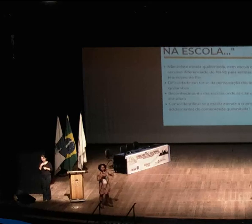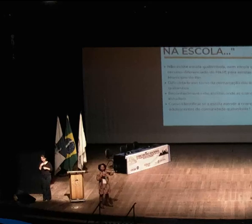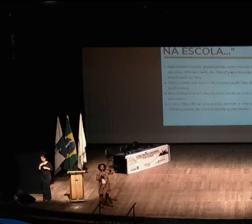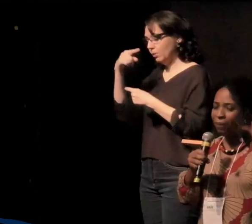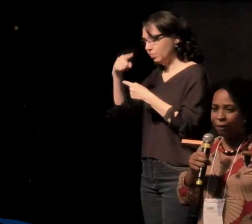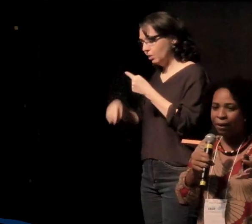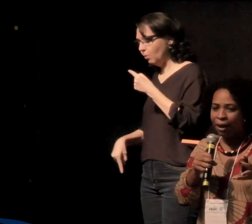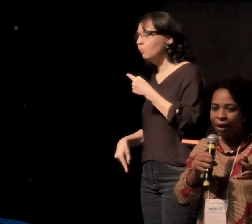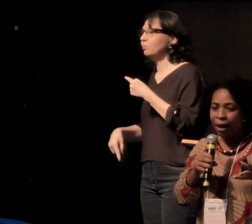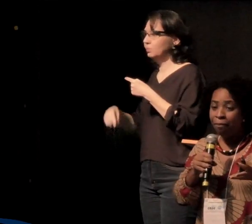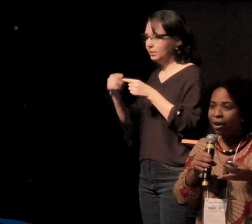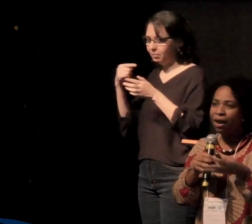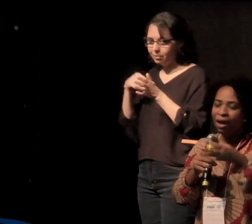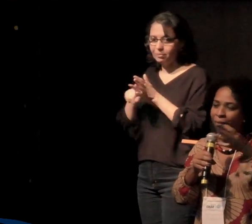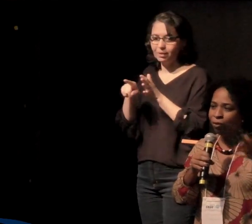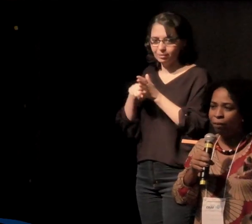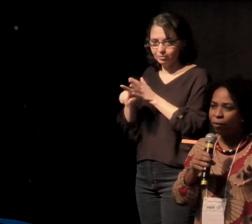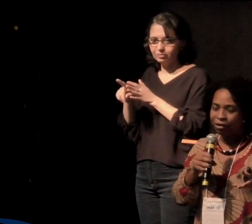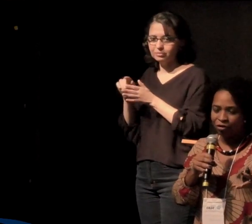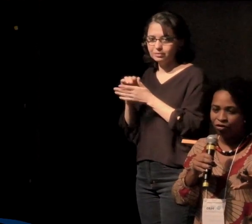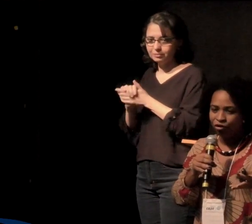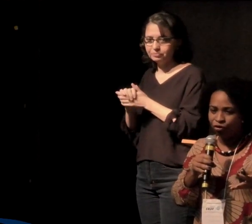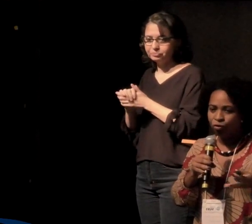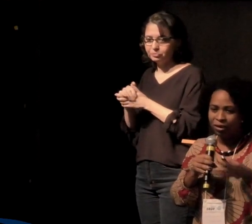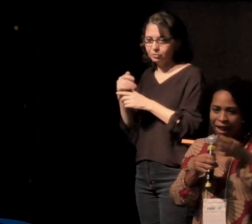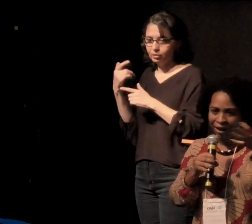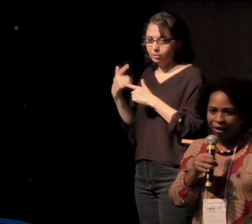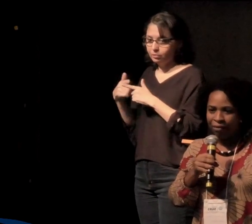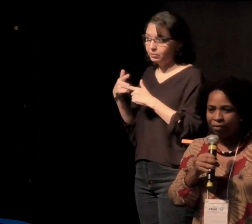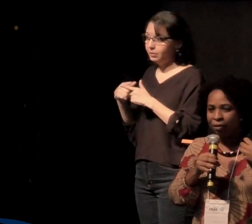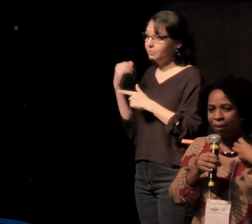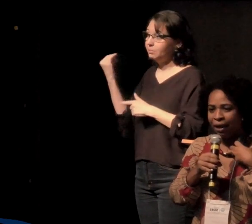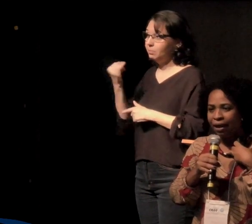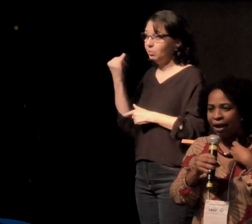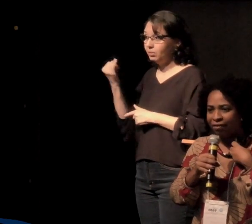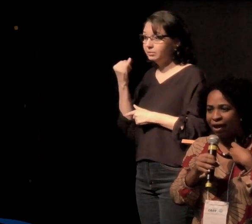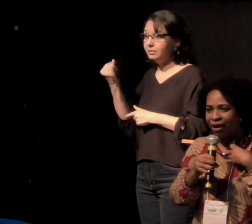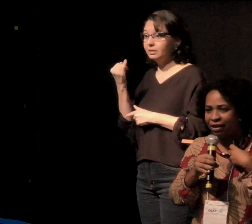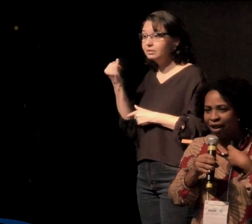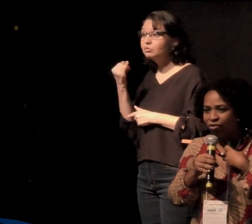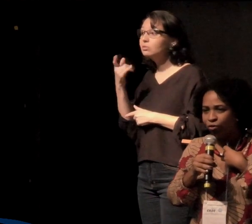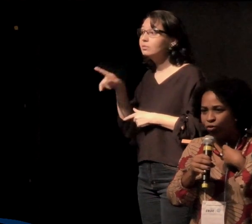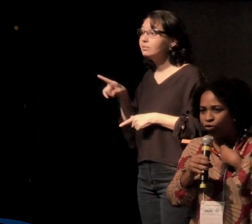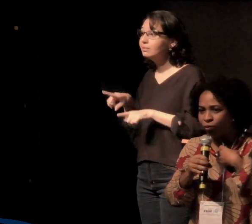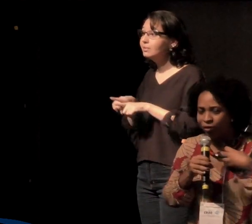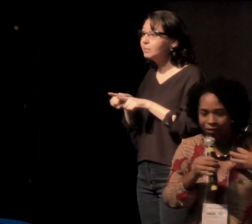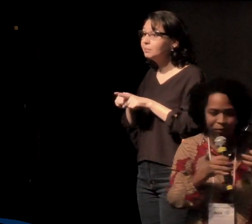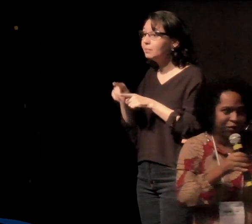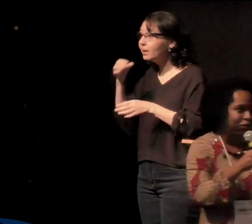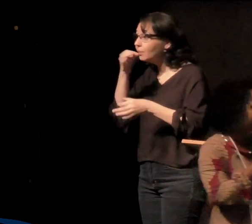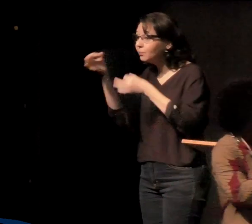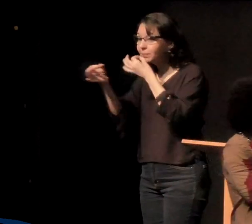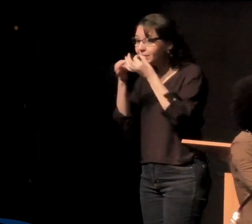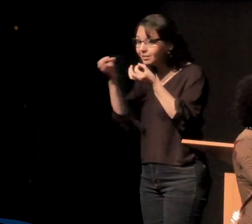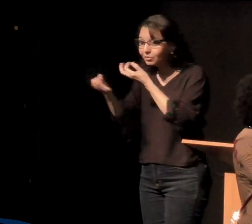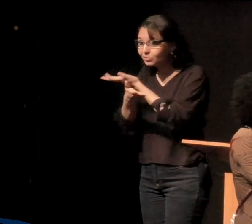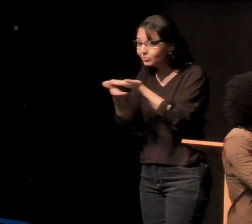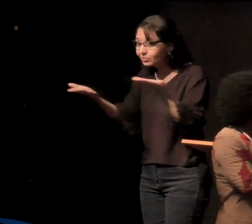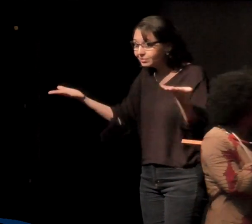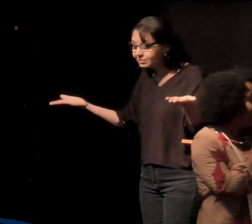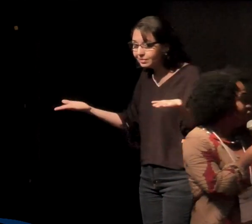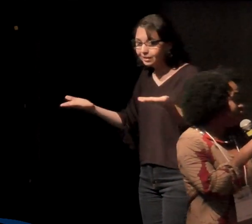aqui a conversa e abrir para porque é muito importante a gente escutar né também essa realidade nos outros municípios e estados